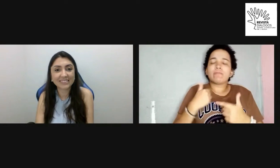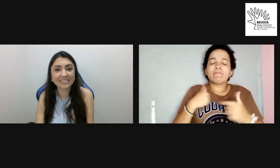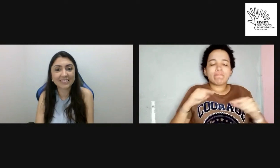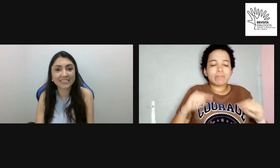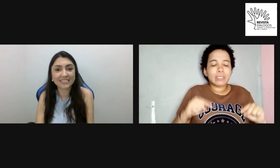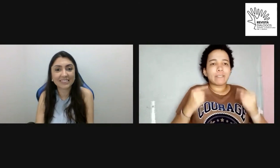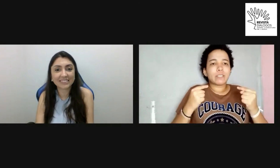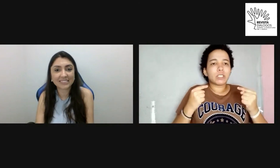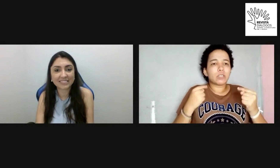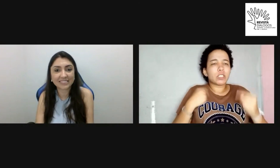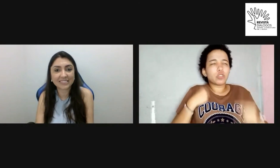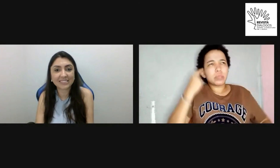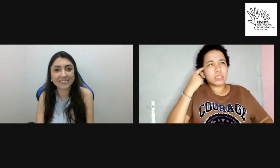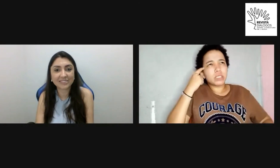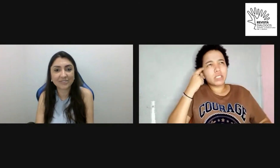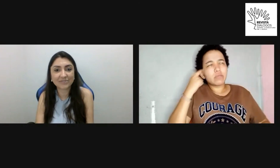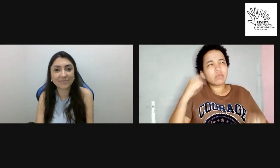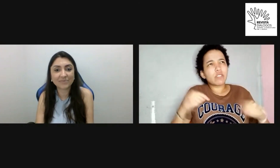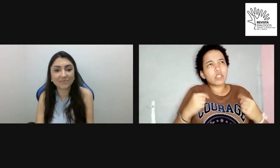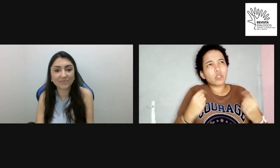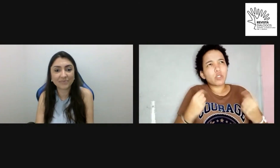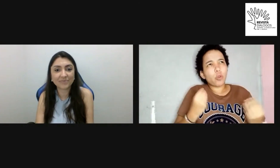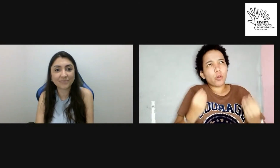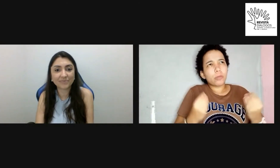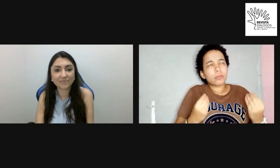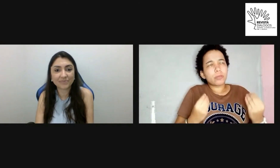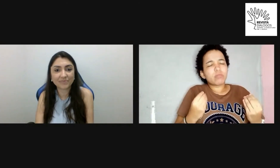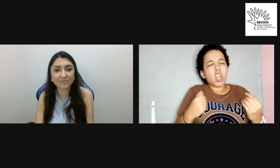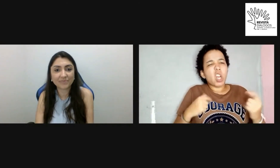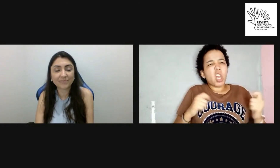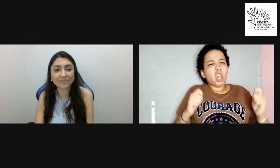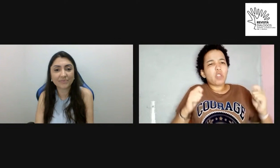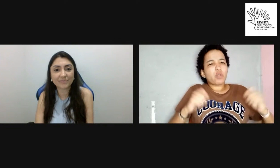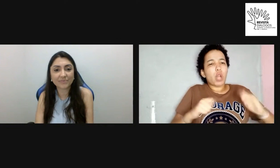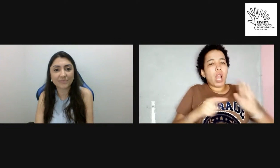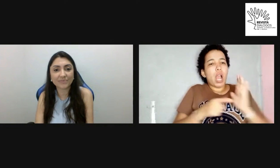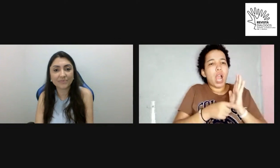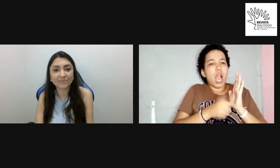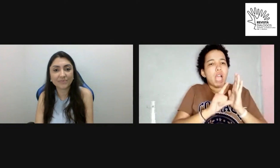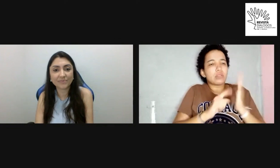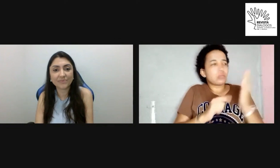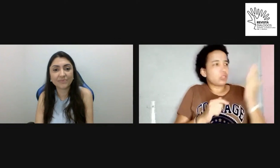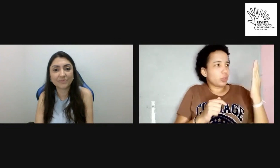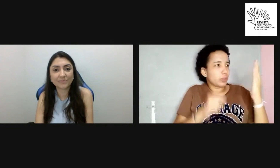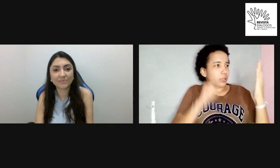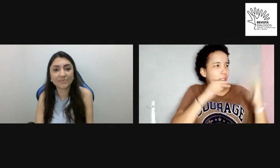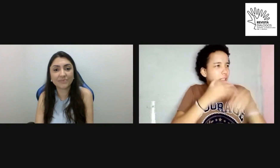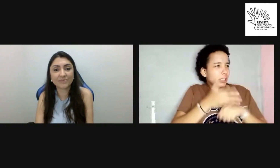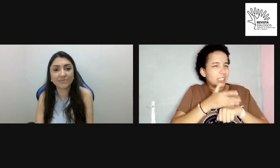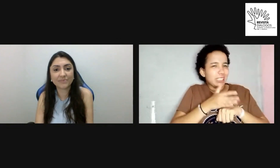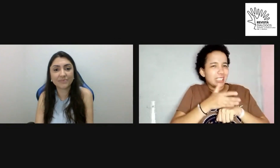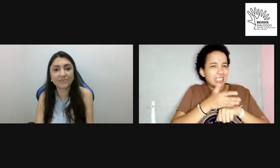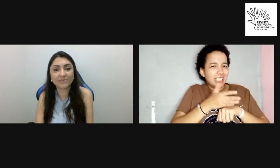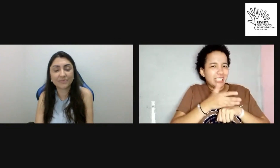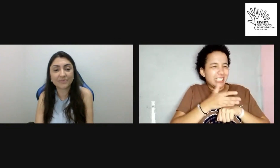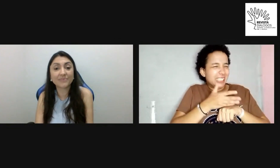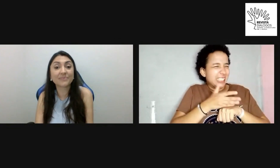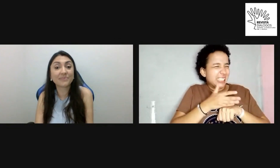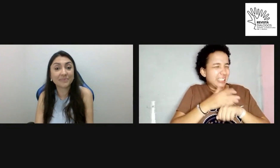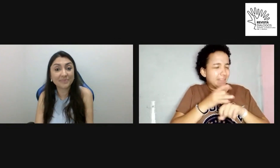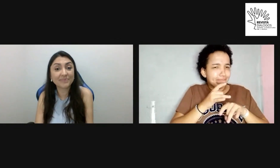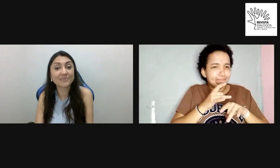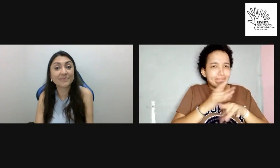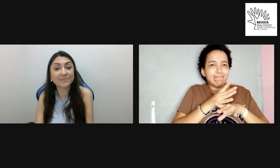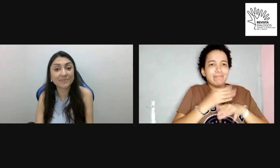Com as questões de saúde, era um desafio para mim e eu pensava de que forma eu ia atuar. Antes eu treinava na frente